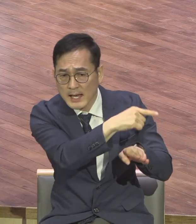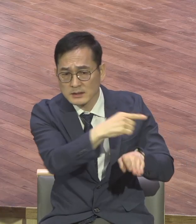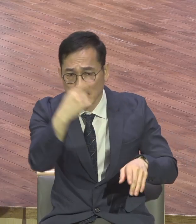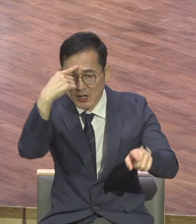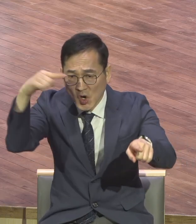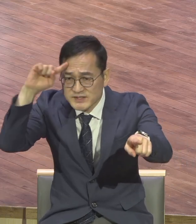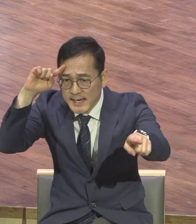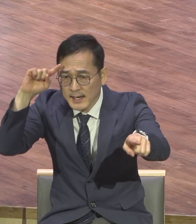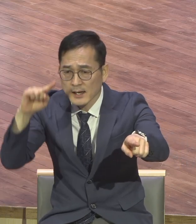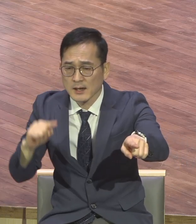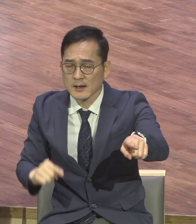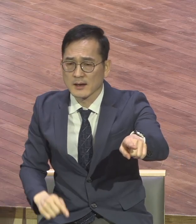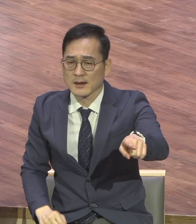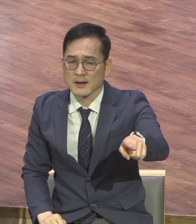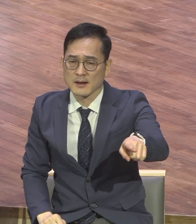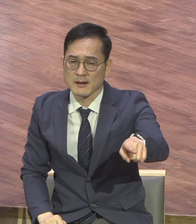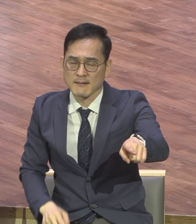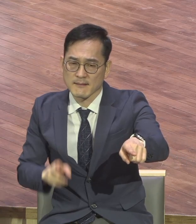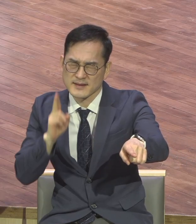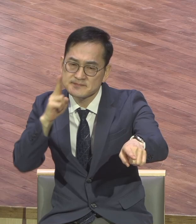러시아 저 보세요.